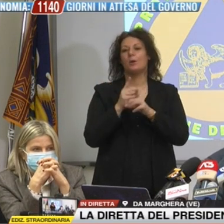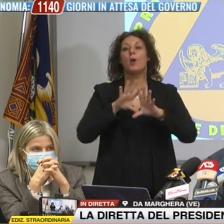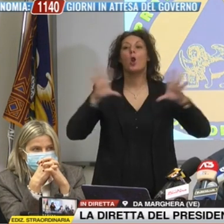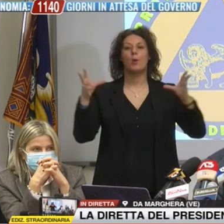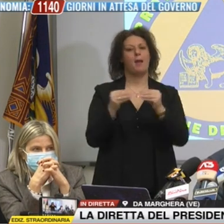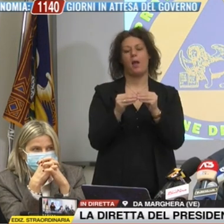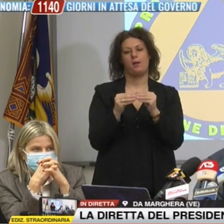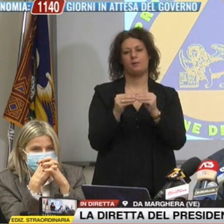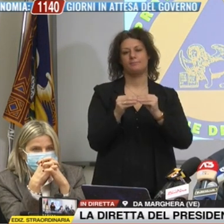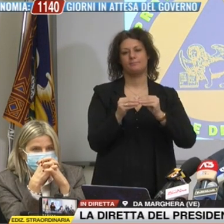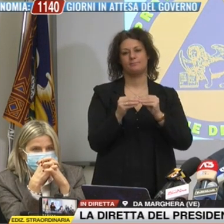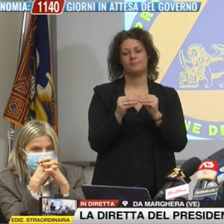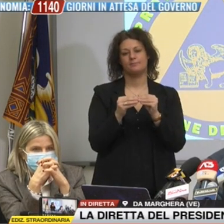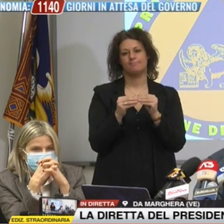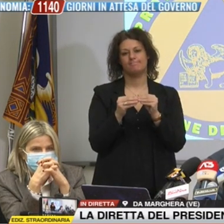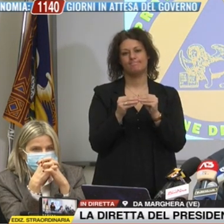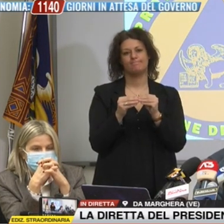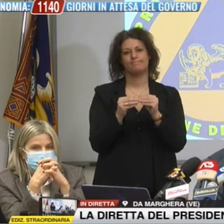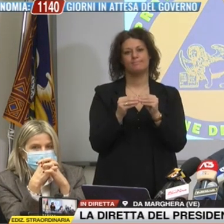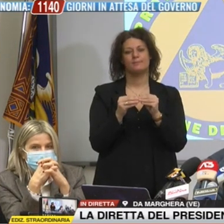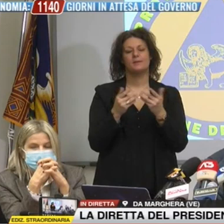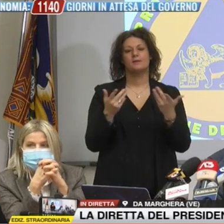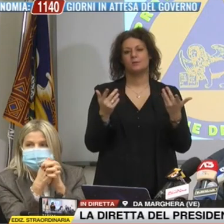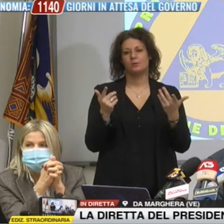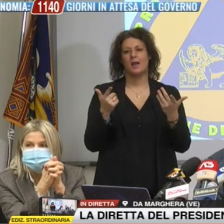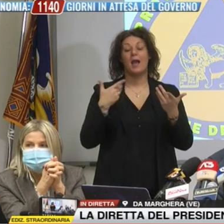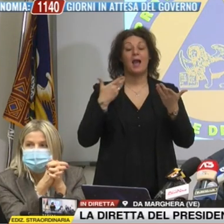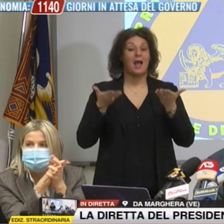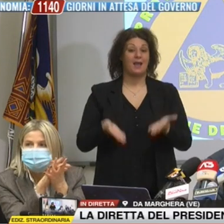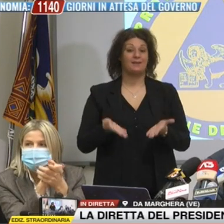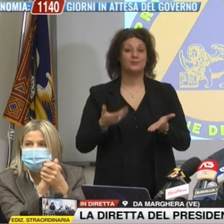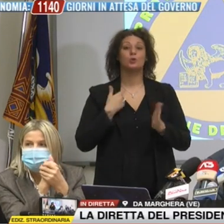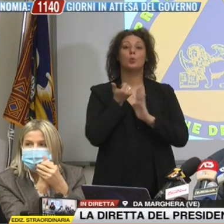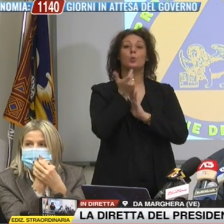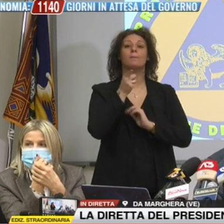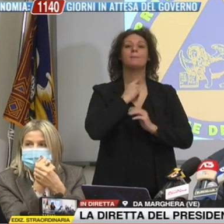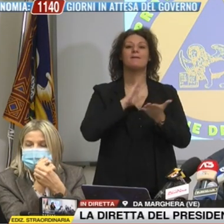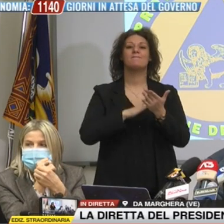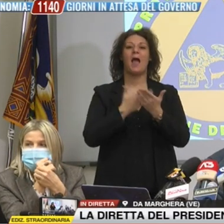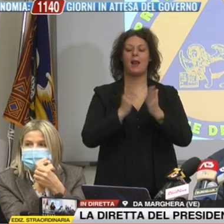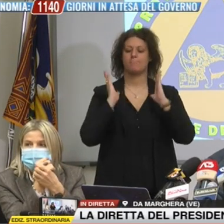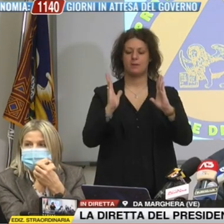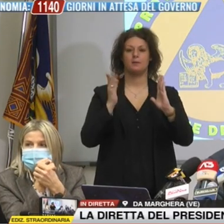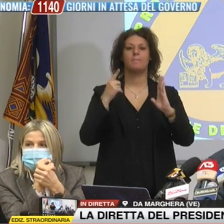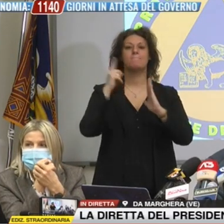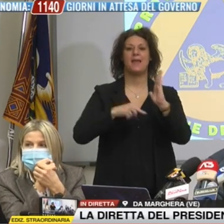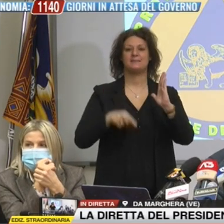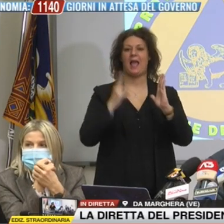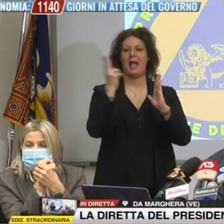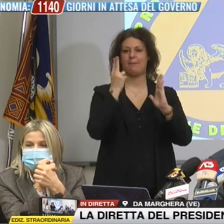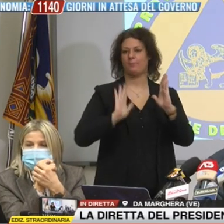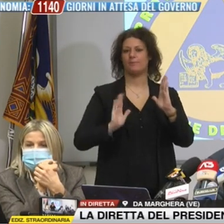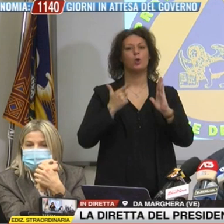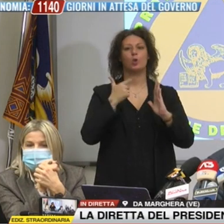questo momento non abbiamo un dato di confronto con il dato di marzo, però la mortalità in